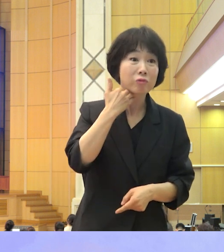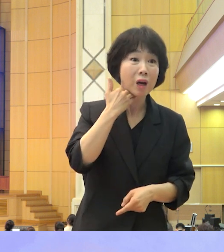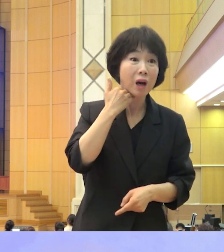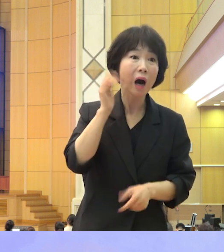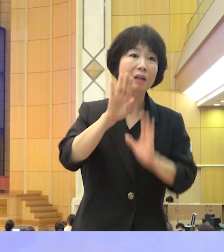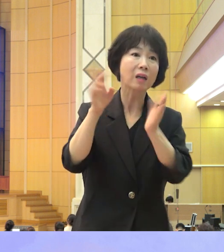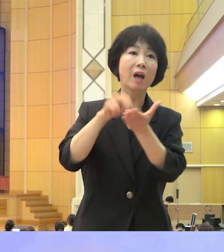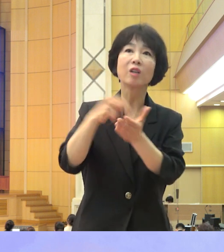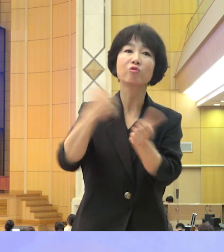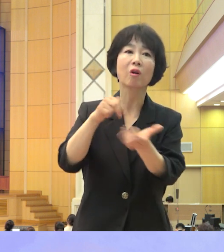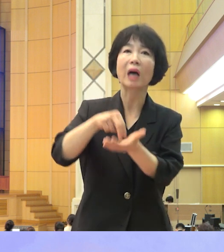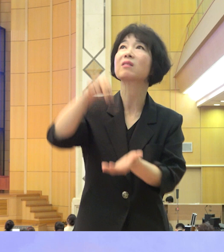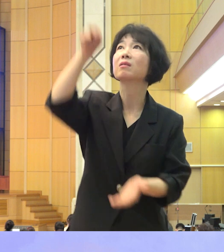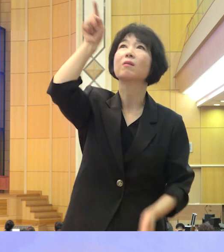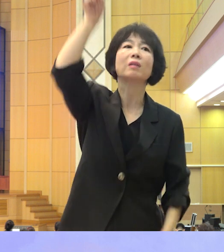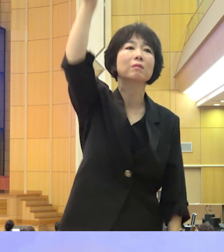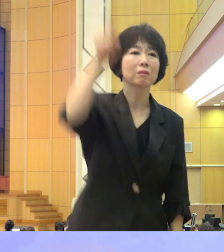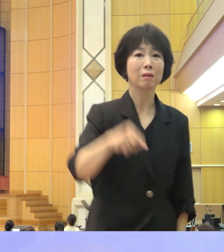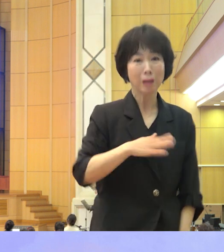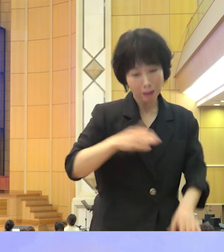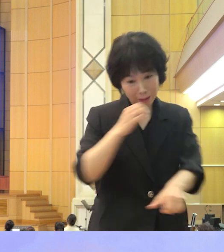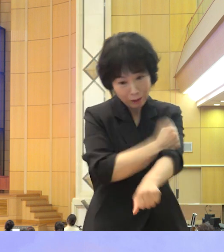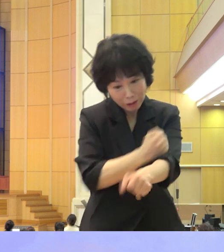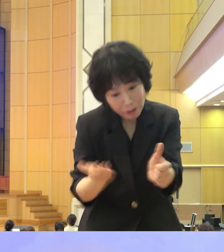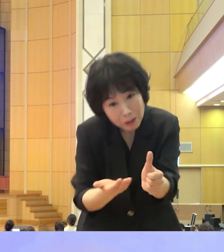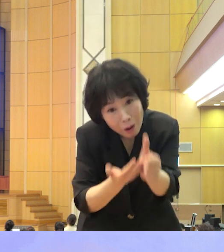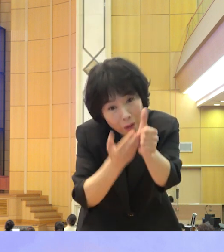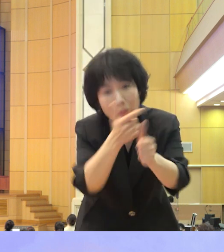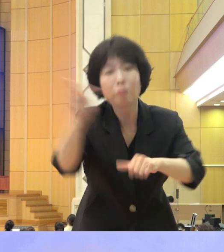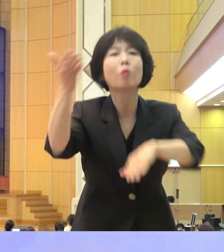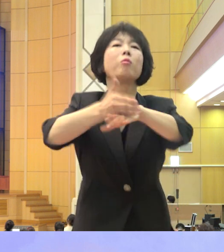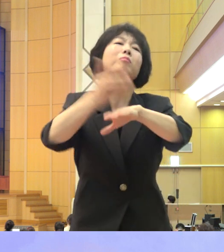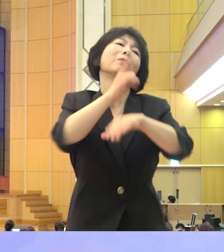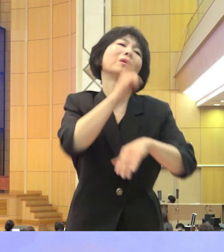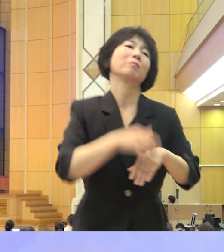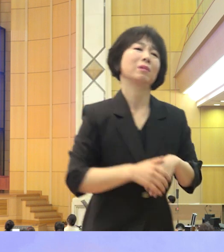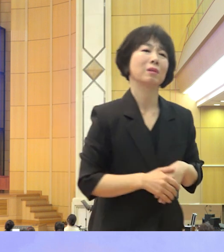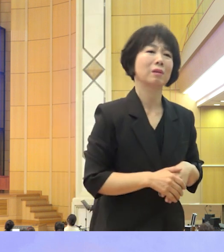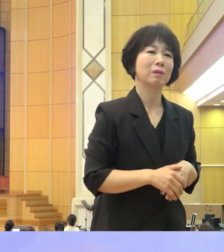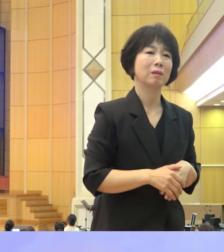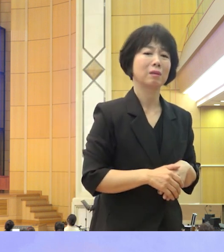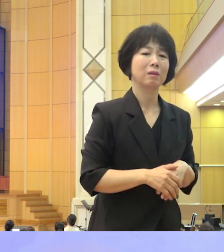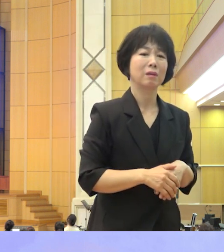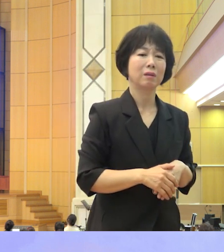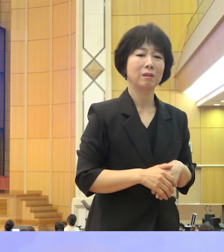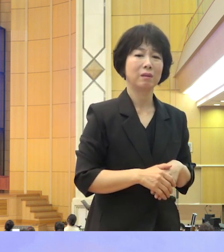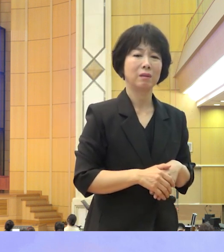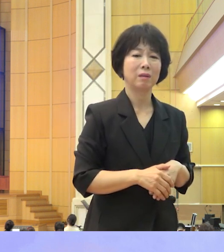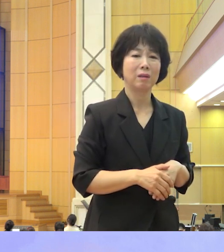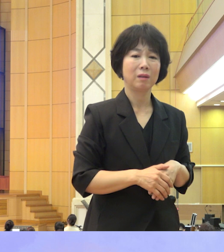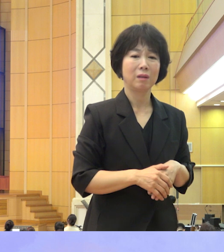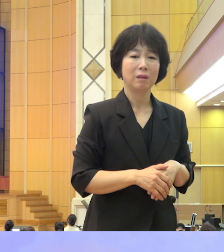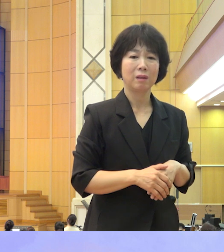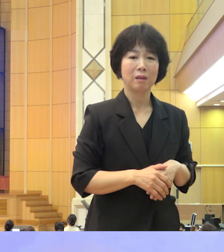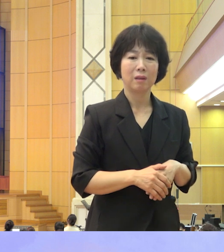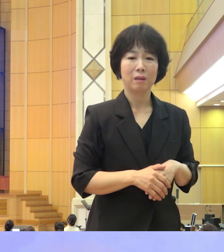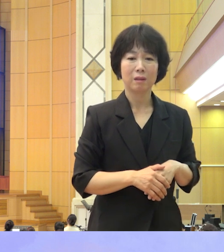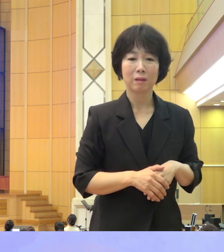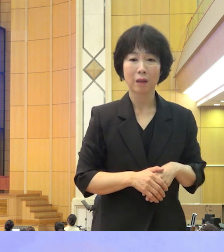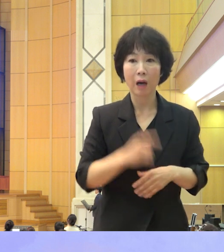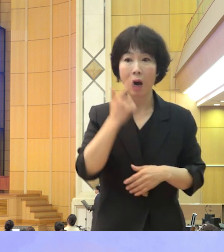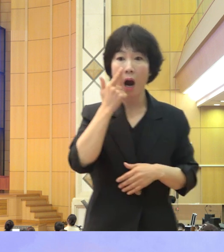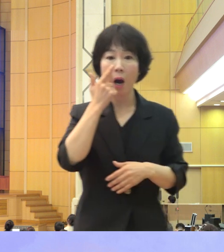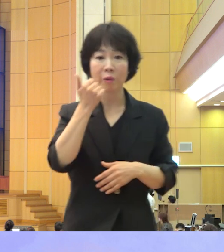나를 길러주신 건 너무너무 고마운데 내가 천국에서 나를 낳아주는 어머니를 만났어요. 그러니까 그 아버지, 믿지도